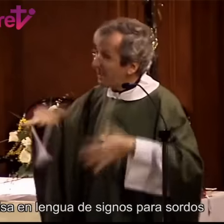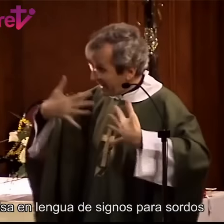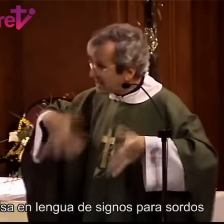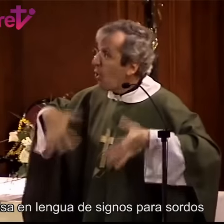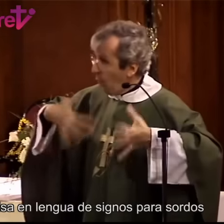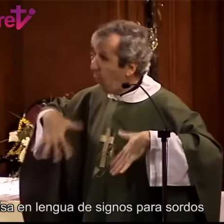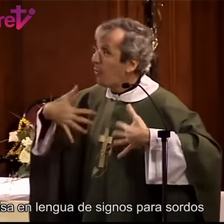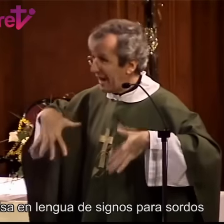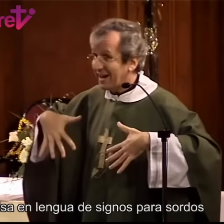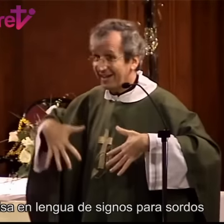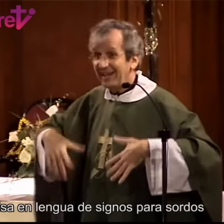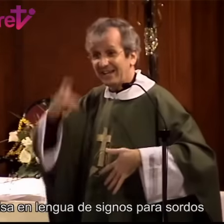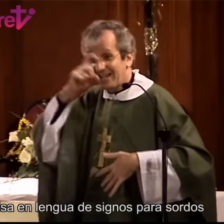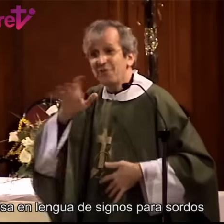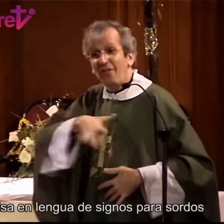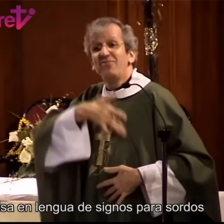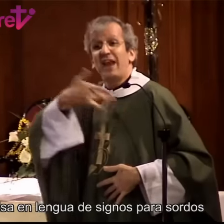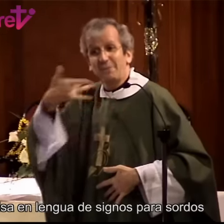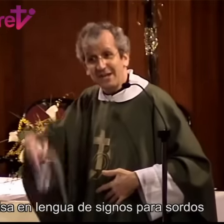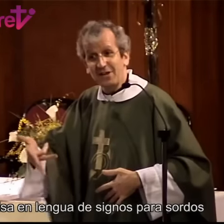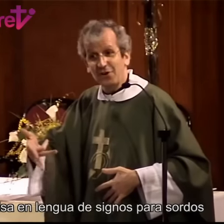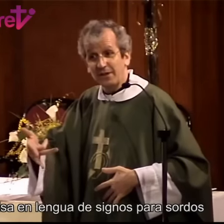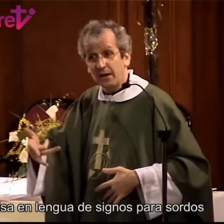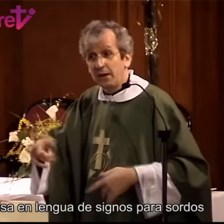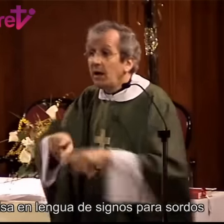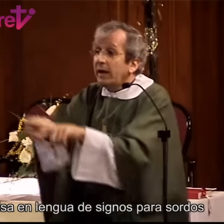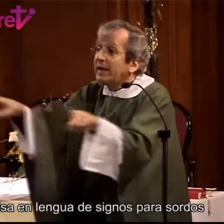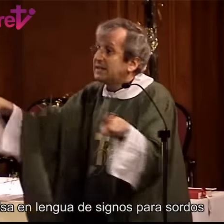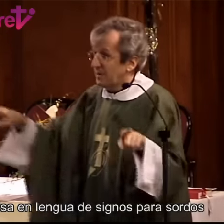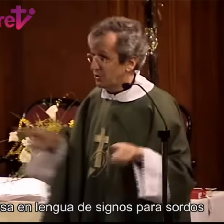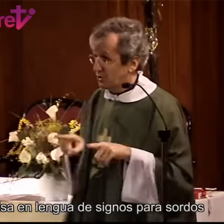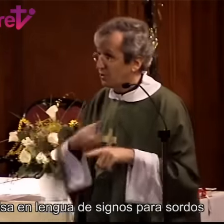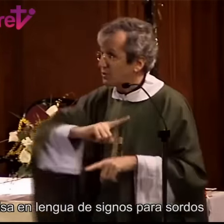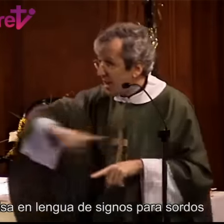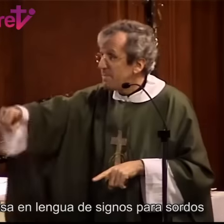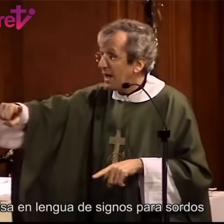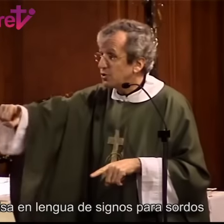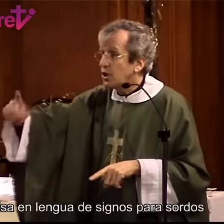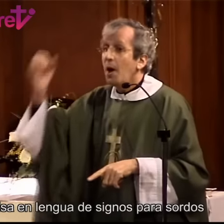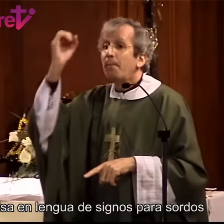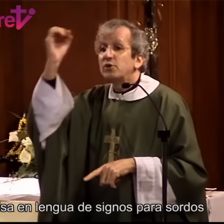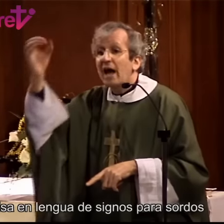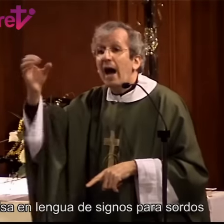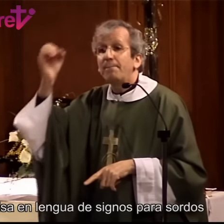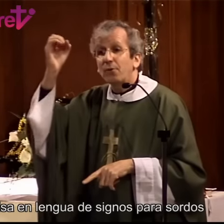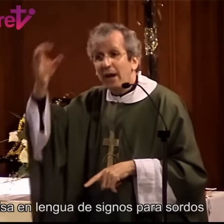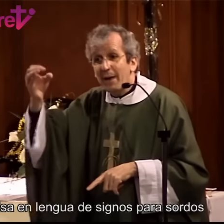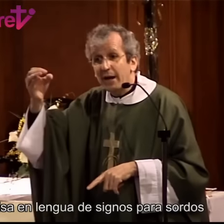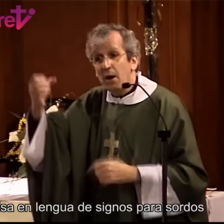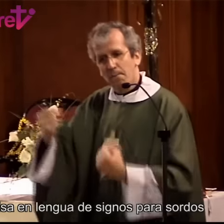es jubilar, este año de la misericordia. ¿Qué estamos nosotros enviados? Pues a proclamar por la